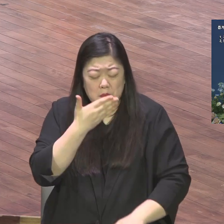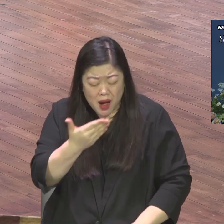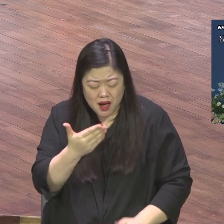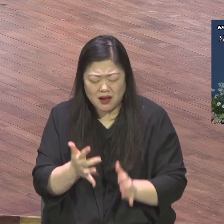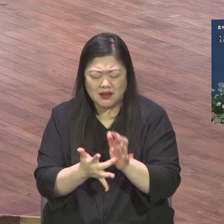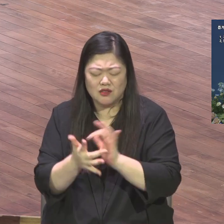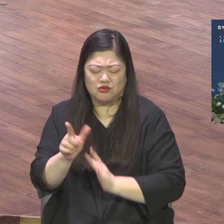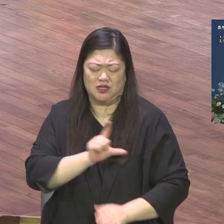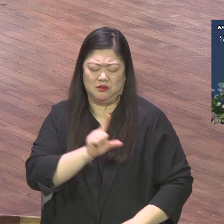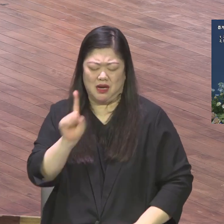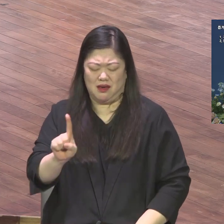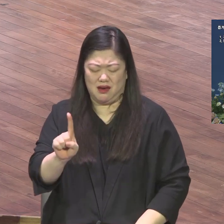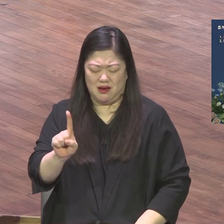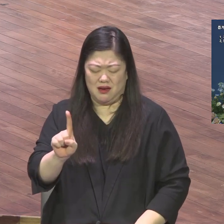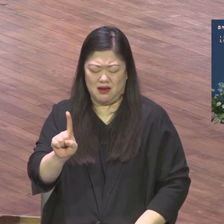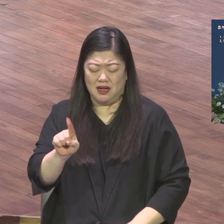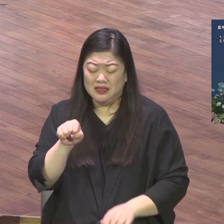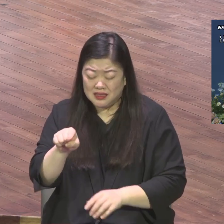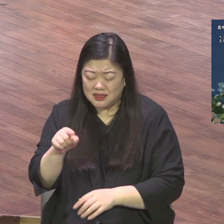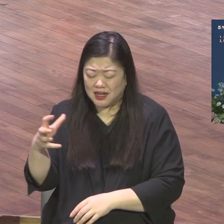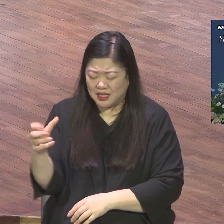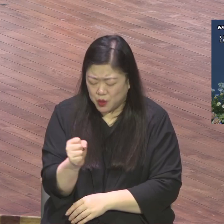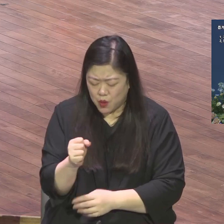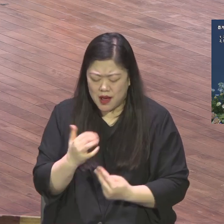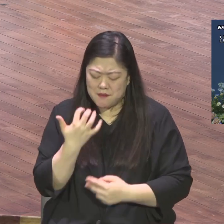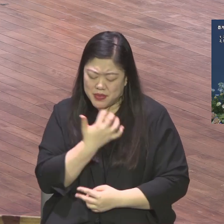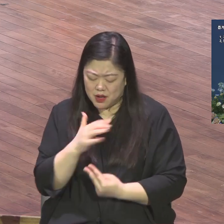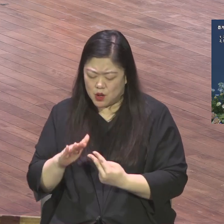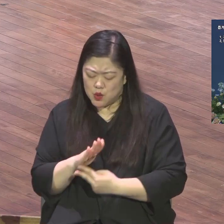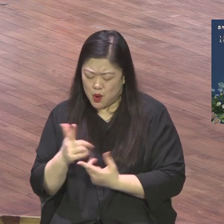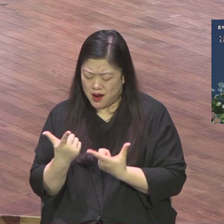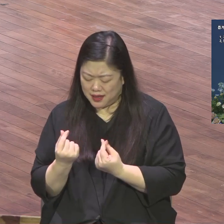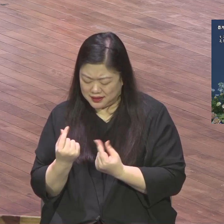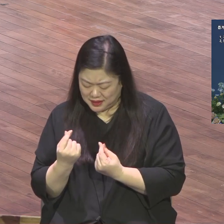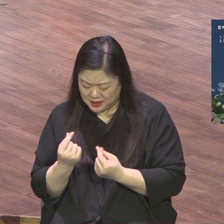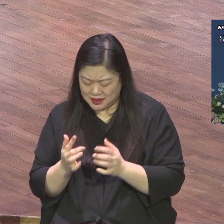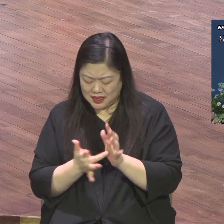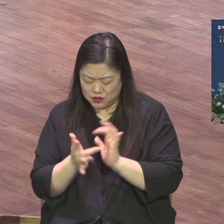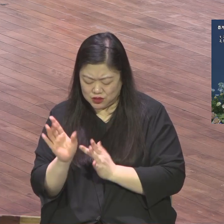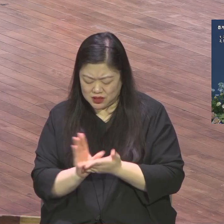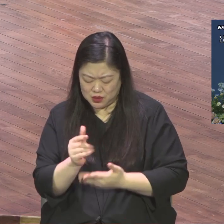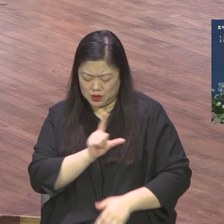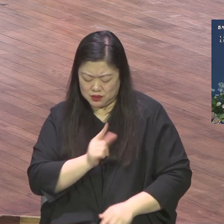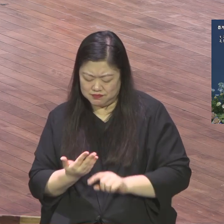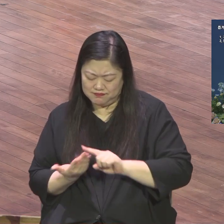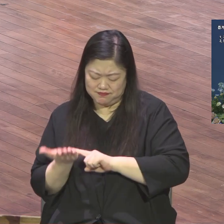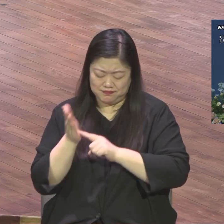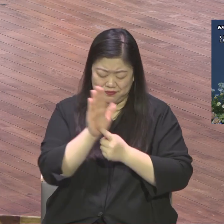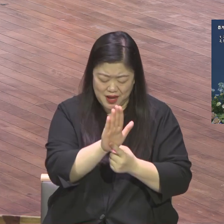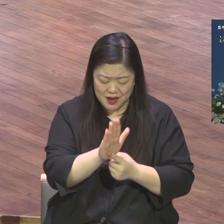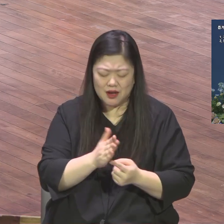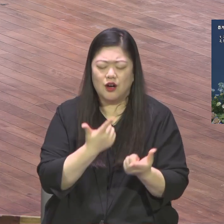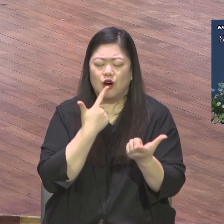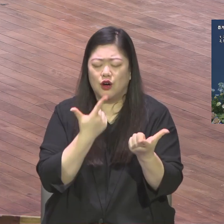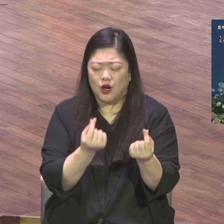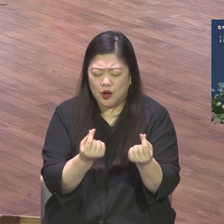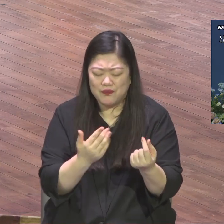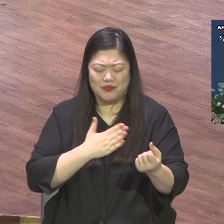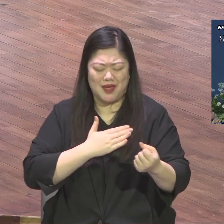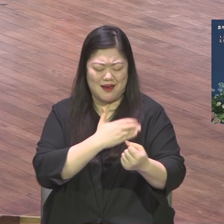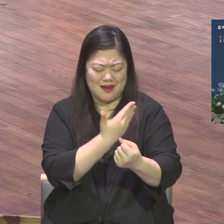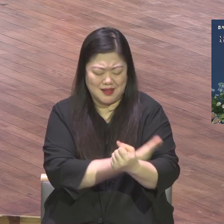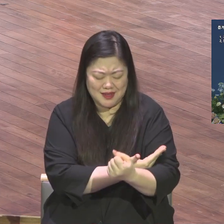내게 있는 것으로 내게 준다는 베드로 요한의 심정을 가지고 성령의 능력을 믿고 내 능력이 아니라